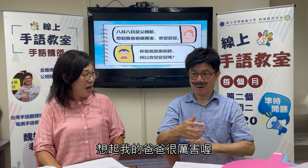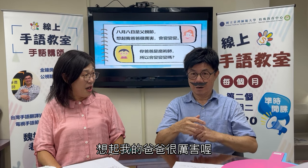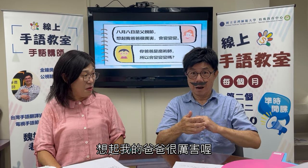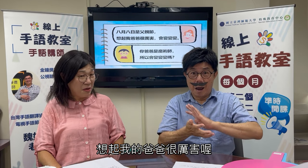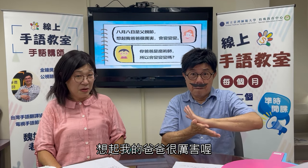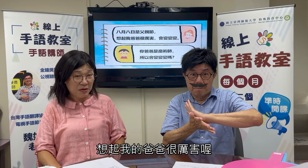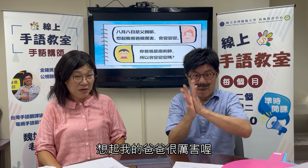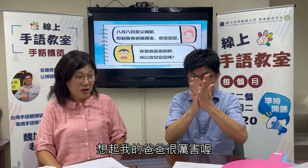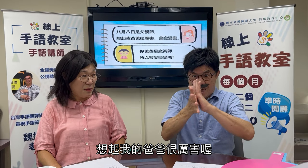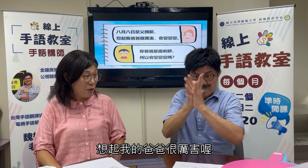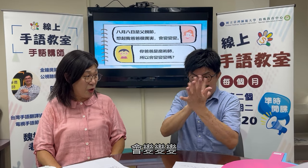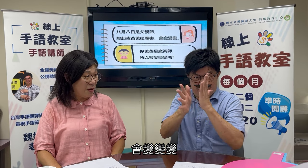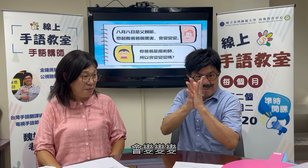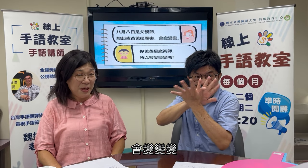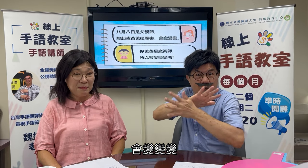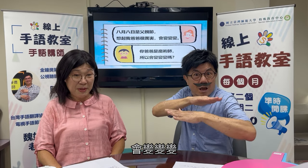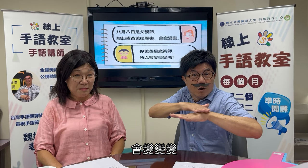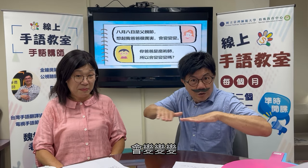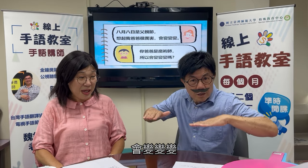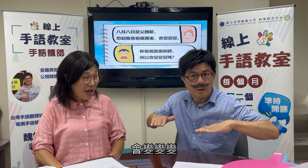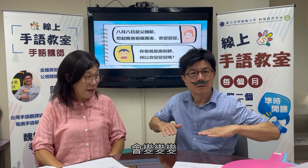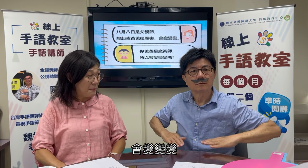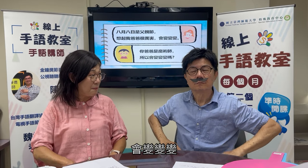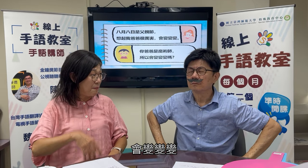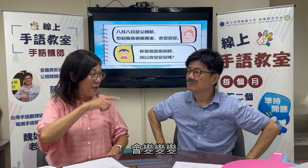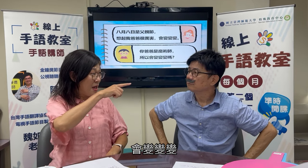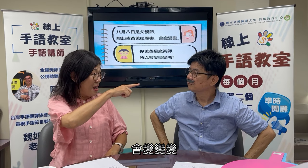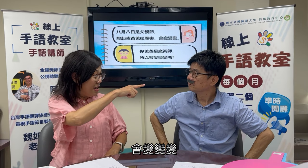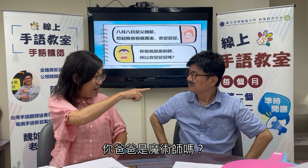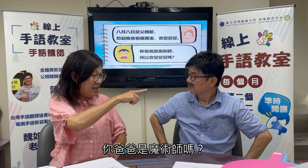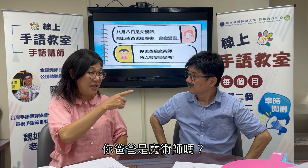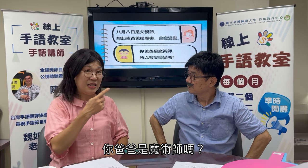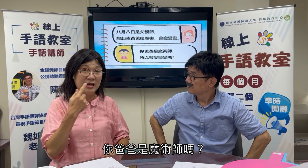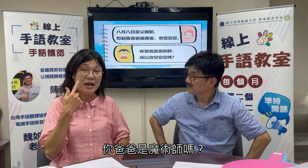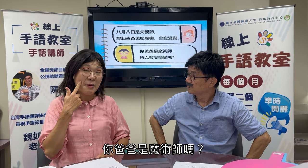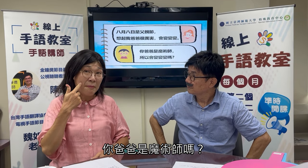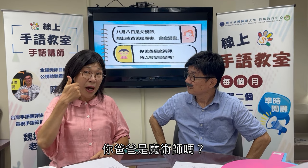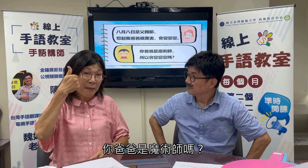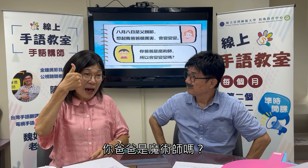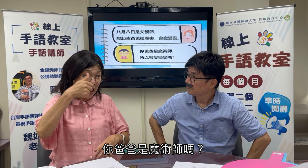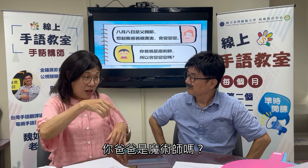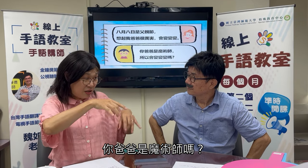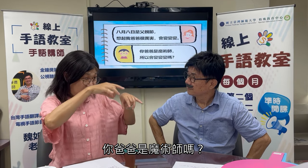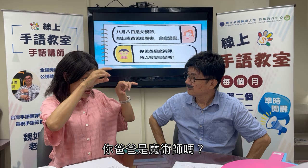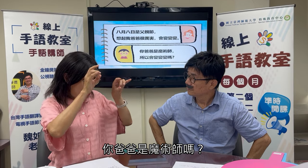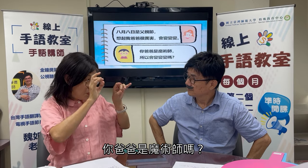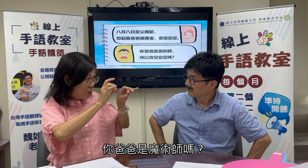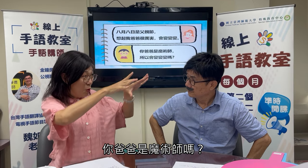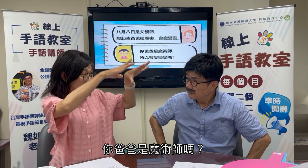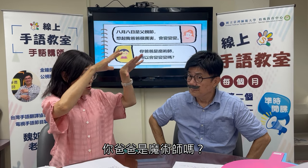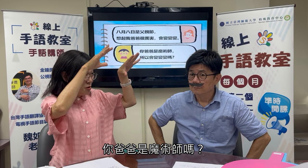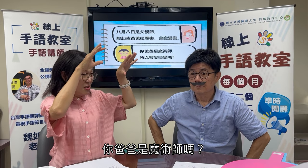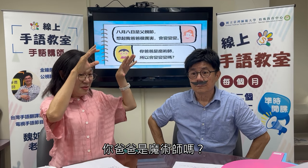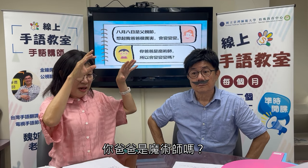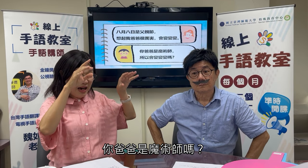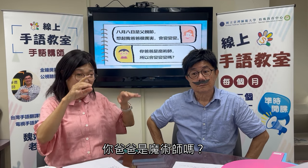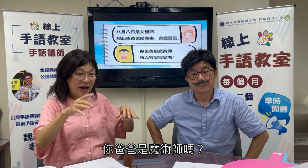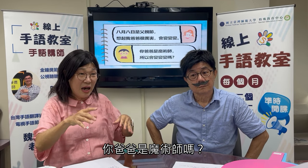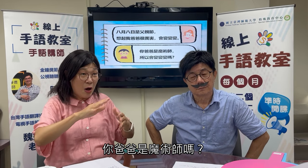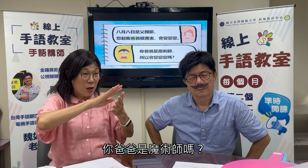哦，会变变变。你爸爸是魔术师吗？所